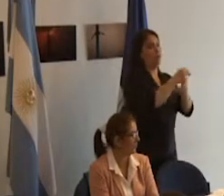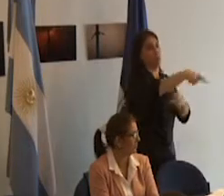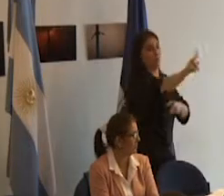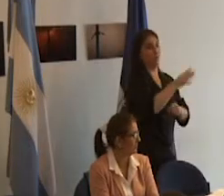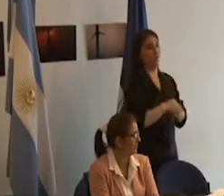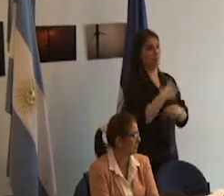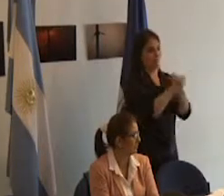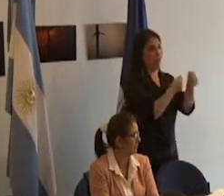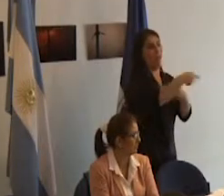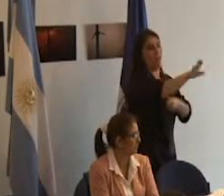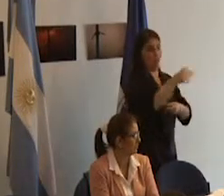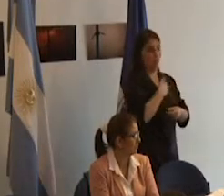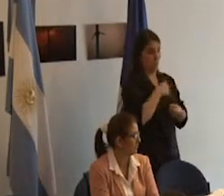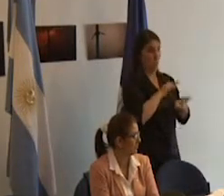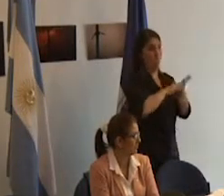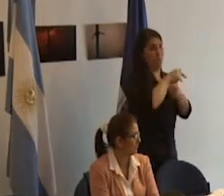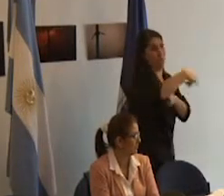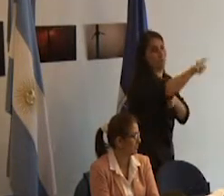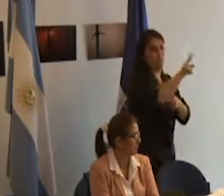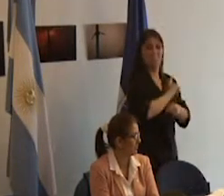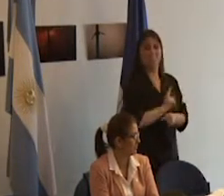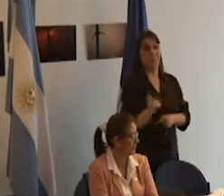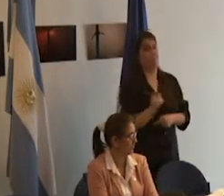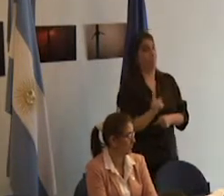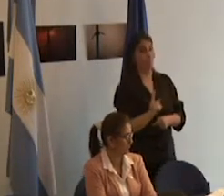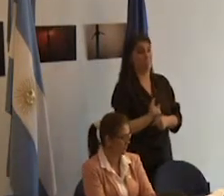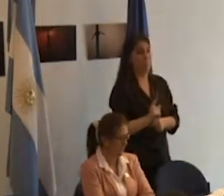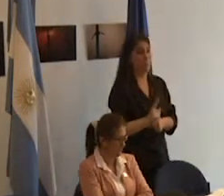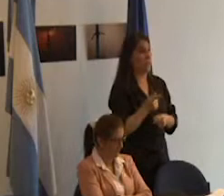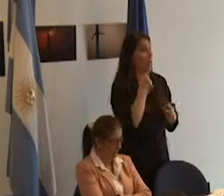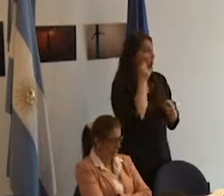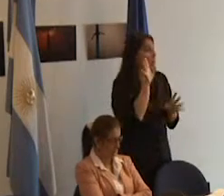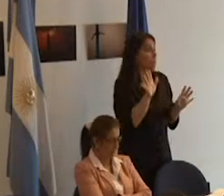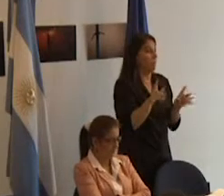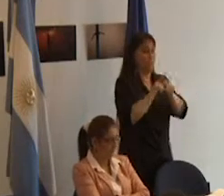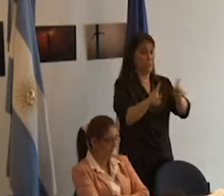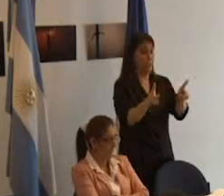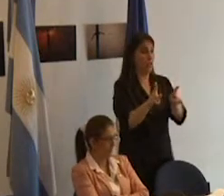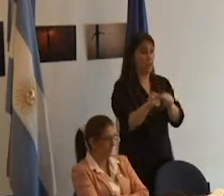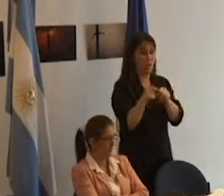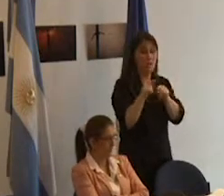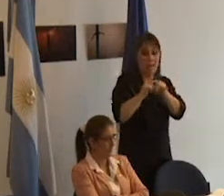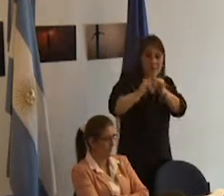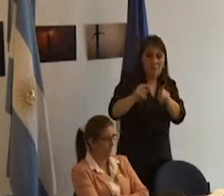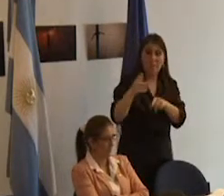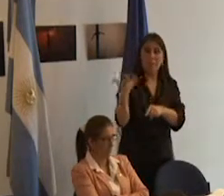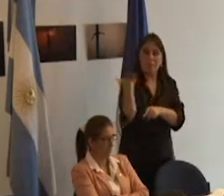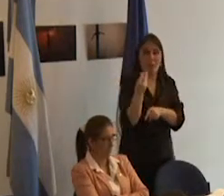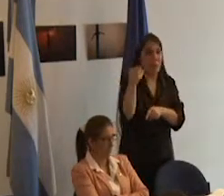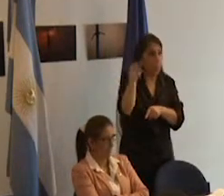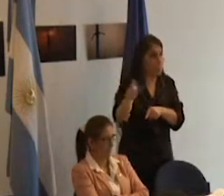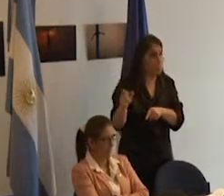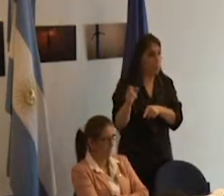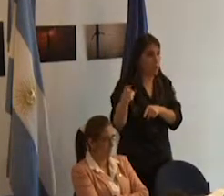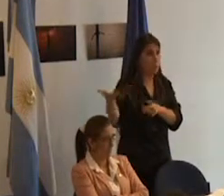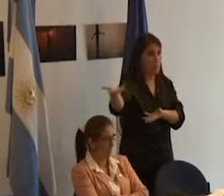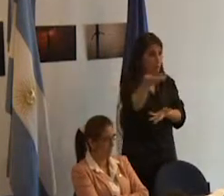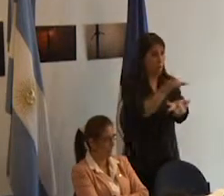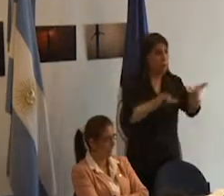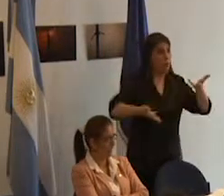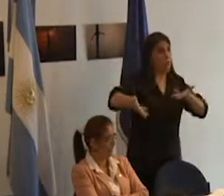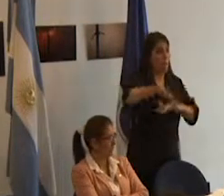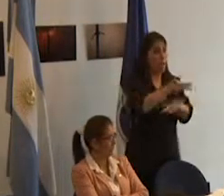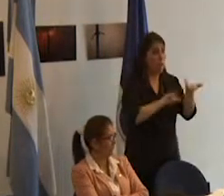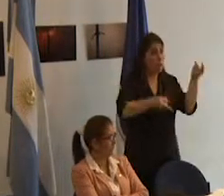autorice a mí, y ese concepto de diferencia que permite que sean los diferentes también los que hablen, como que durante mucho